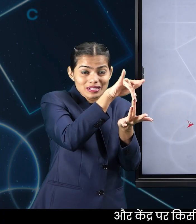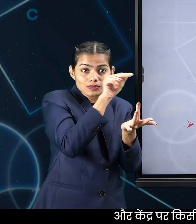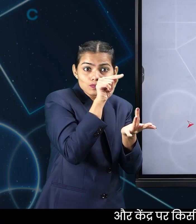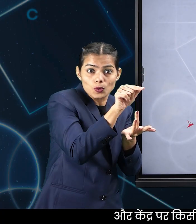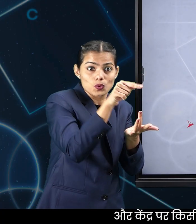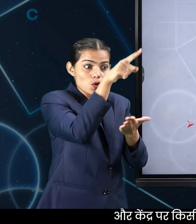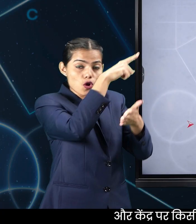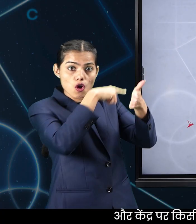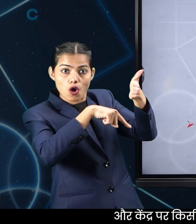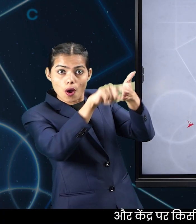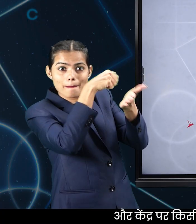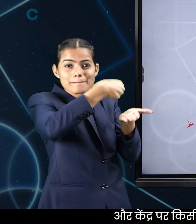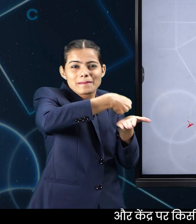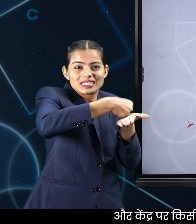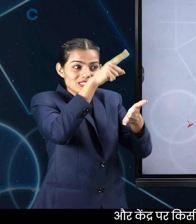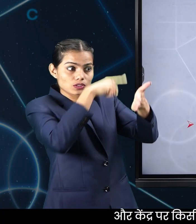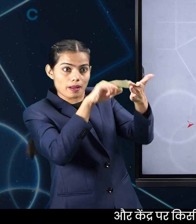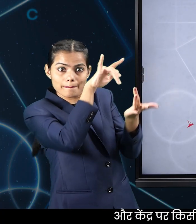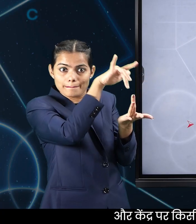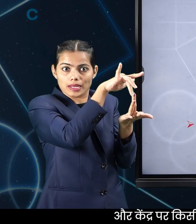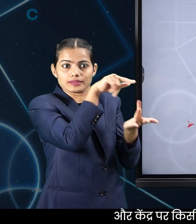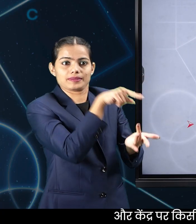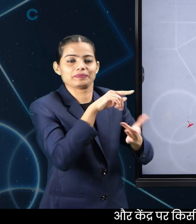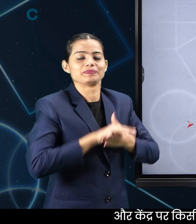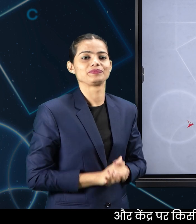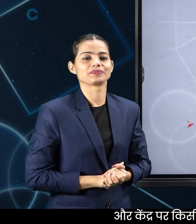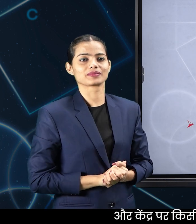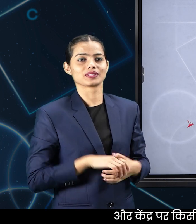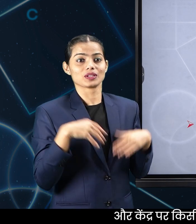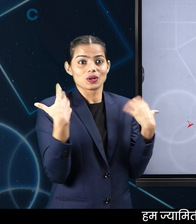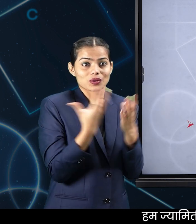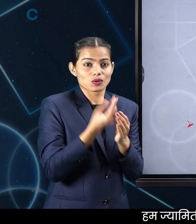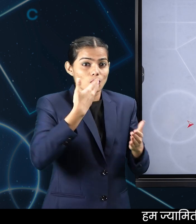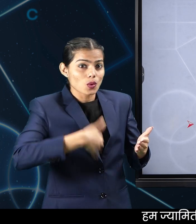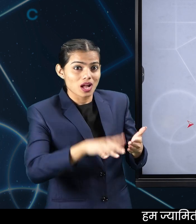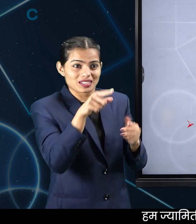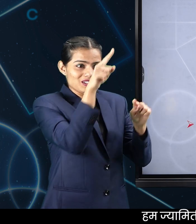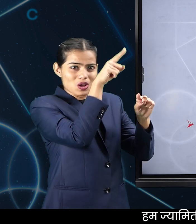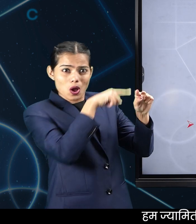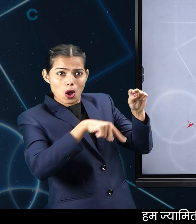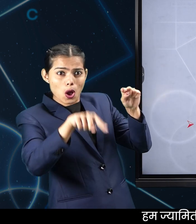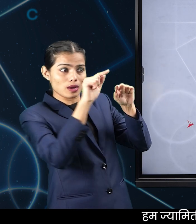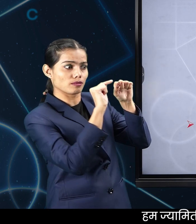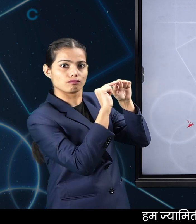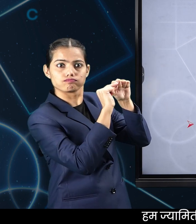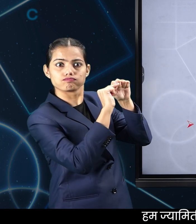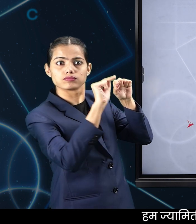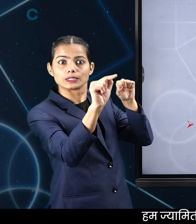की दूरी का प्रतिनिधित्व करता है। हम ज्यामितीय खंडों की अवधारणा का